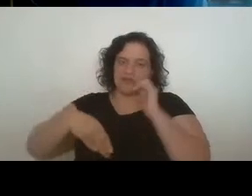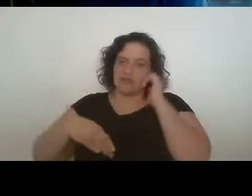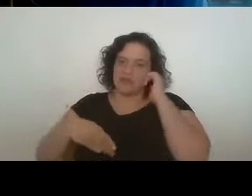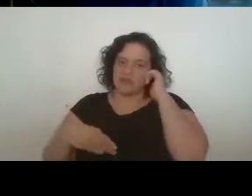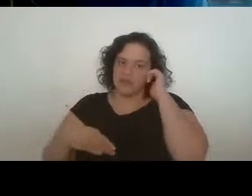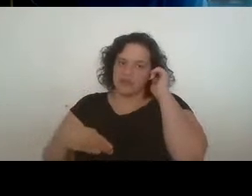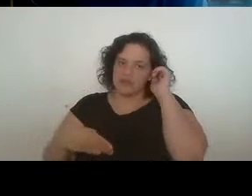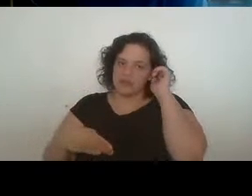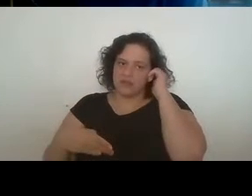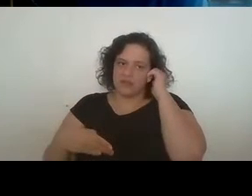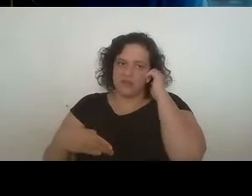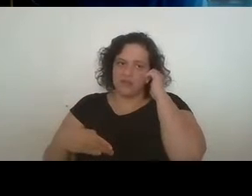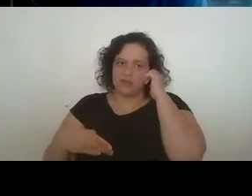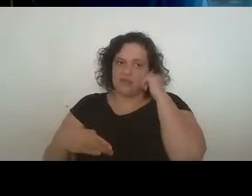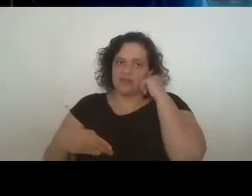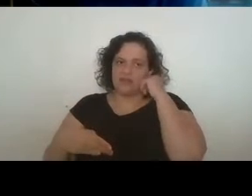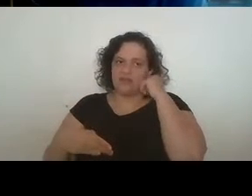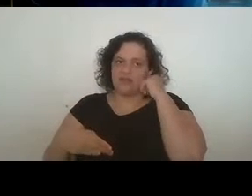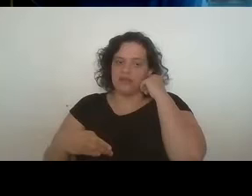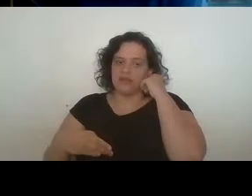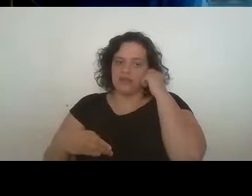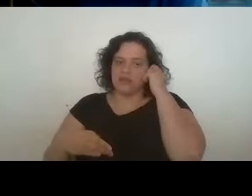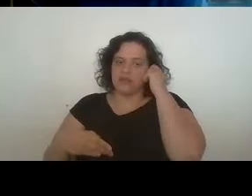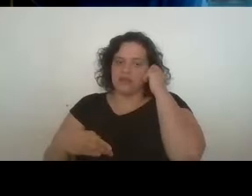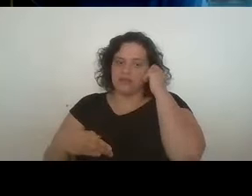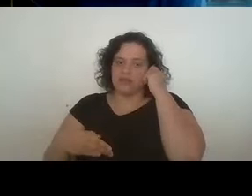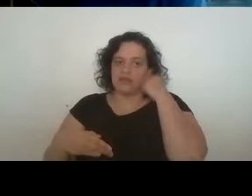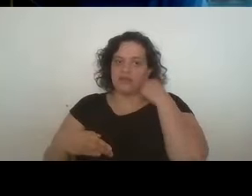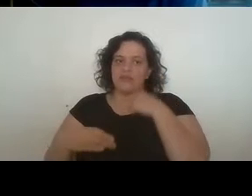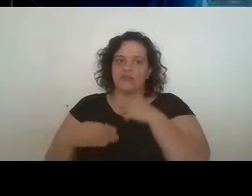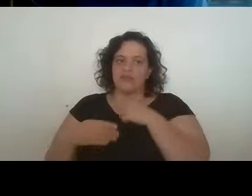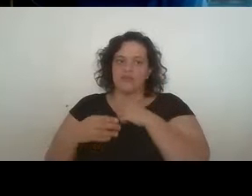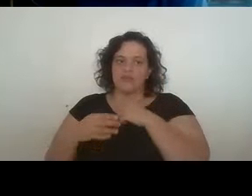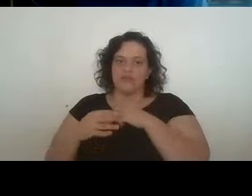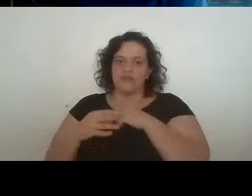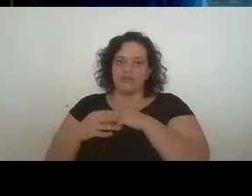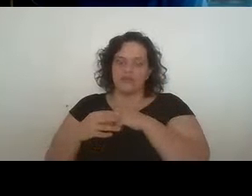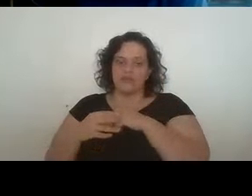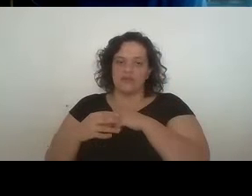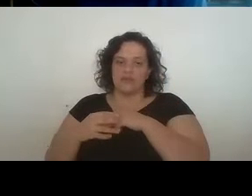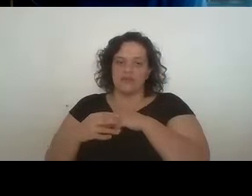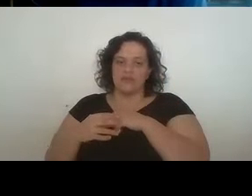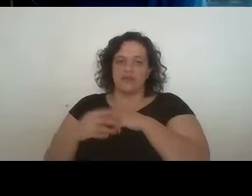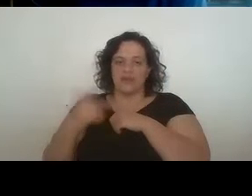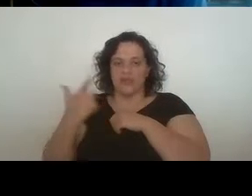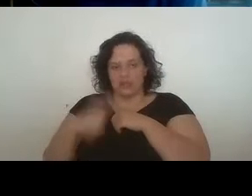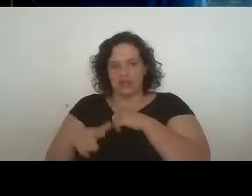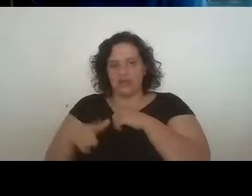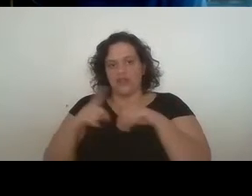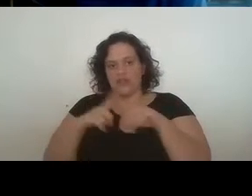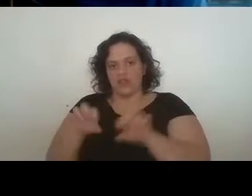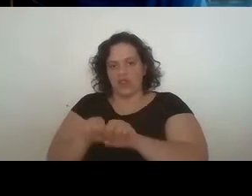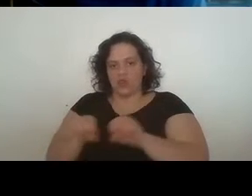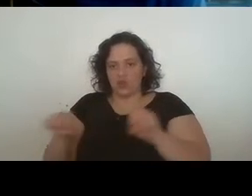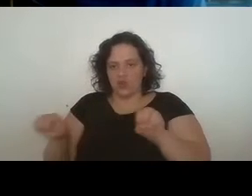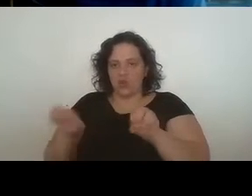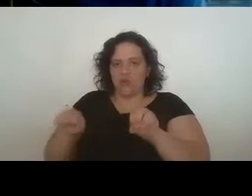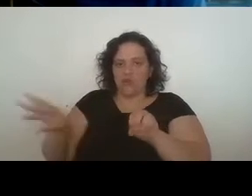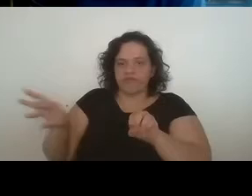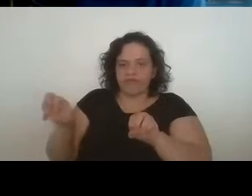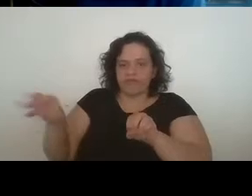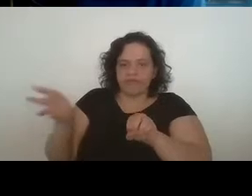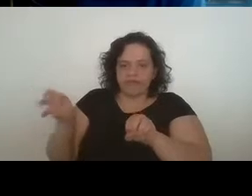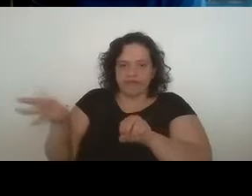via aqui da área de rolamento, né? E aqui, de novo, a gente tem uma tubulação de drenagem que conduz essa água